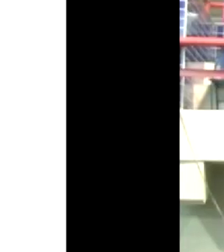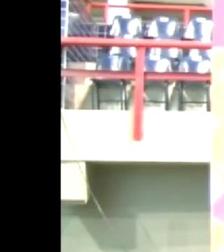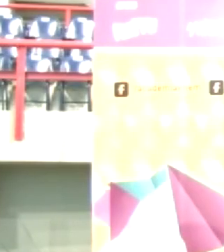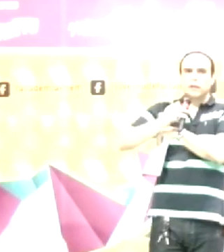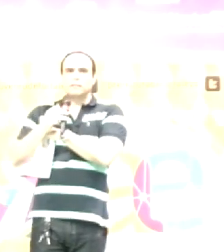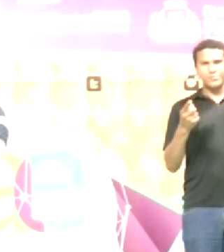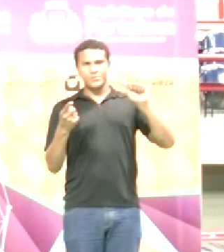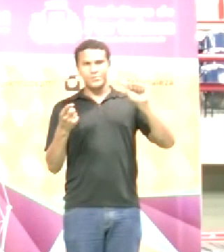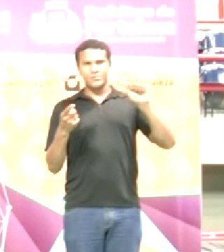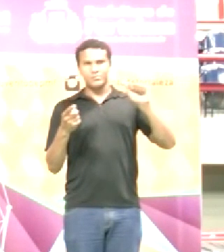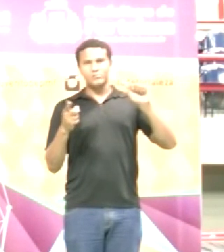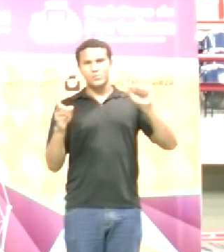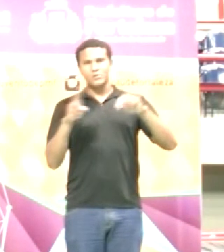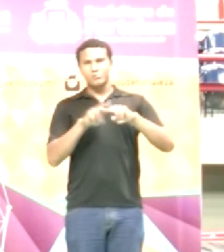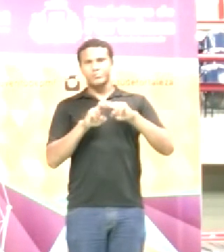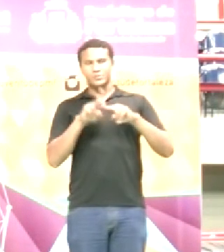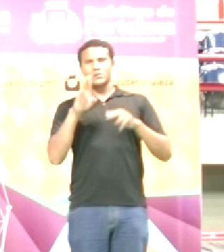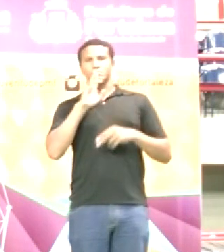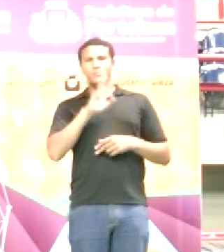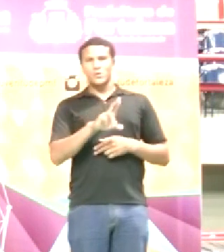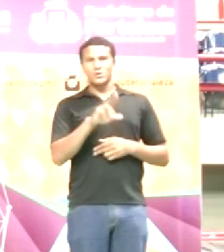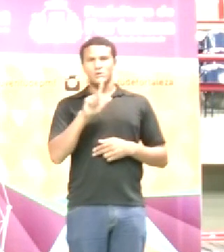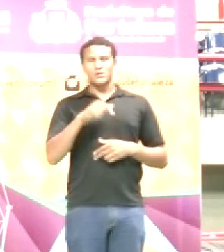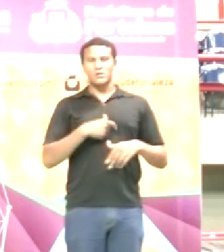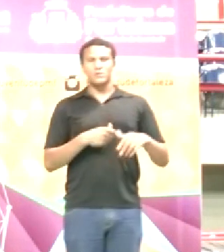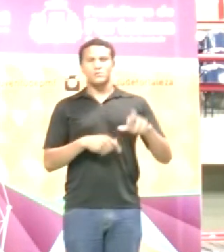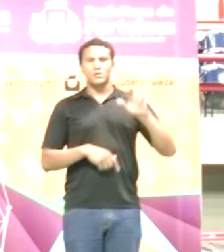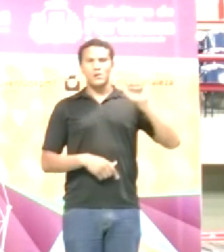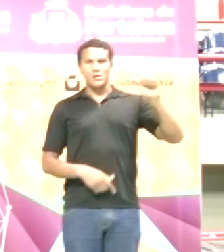24.000. Então a resposta dessa questão, letra